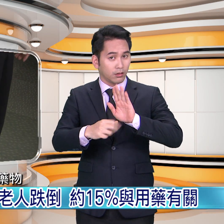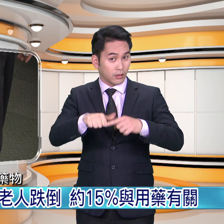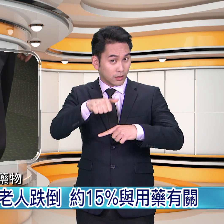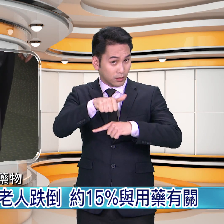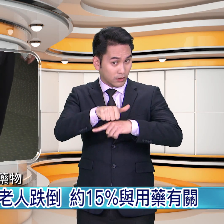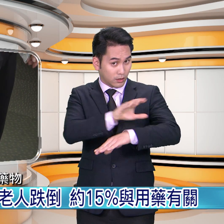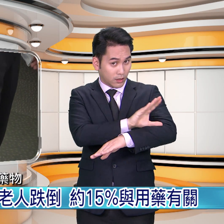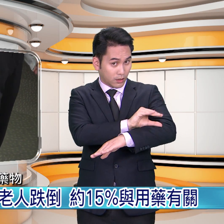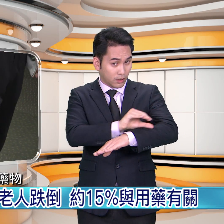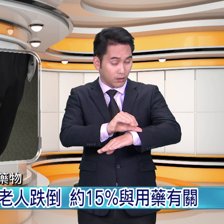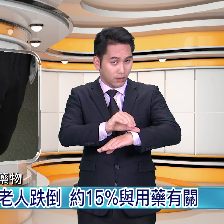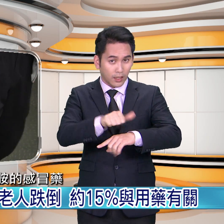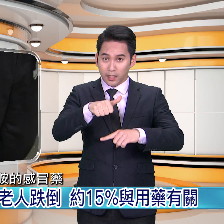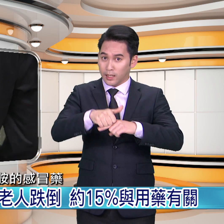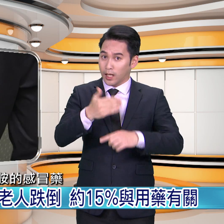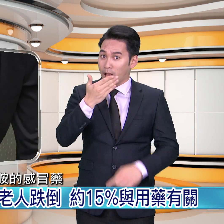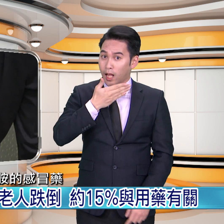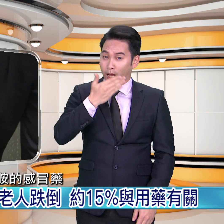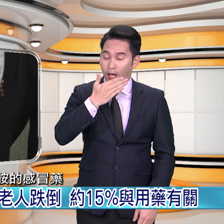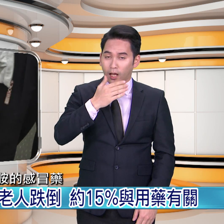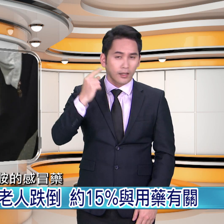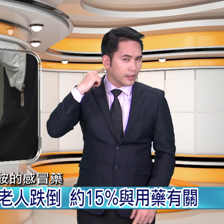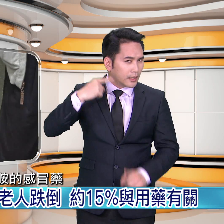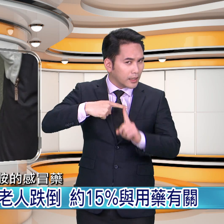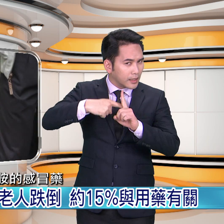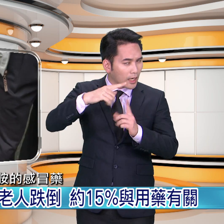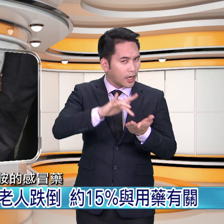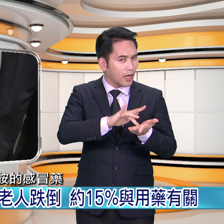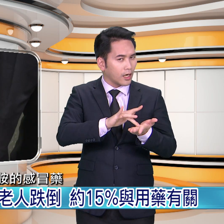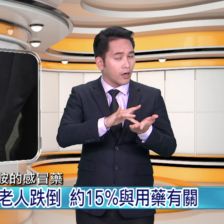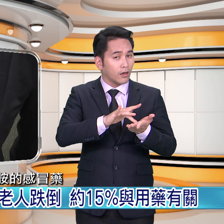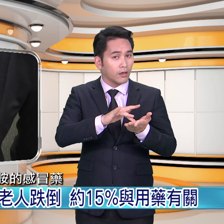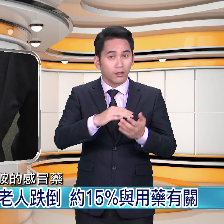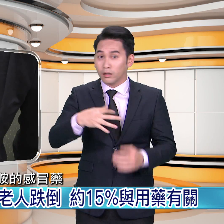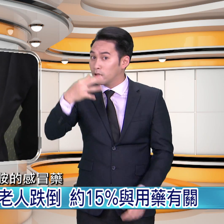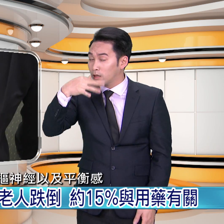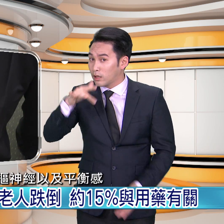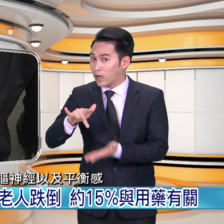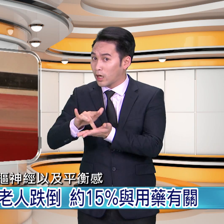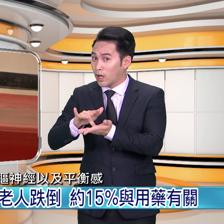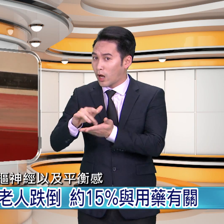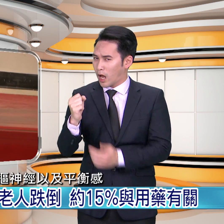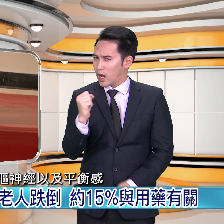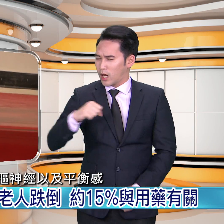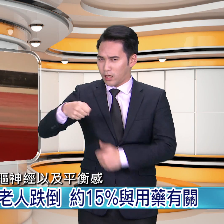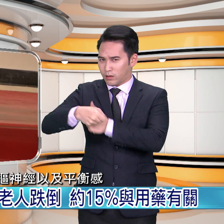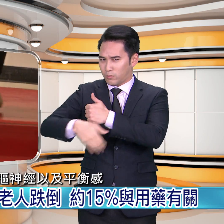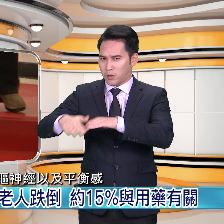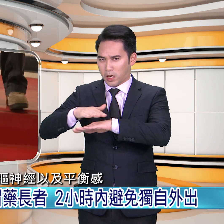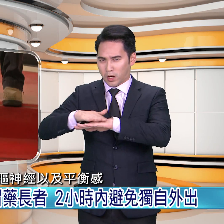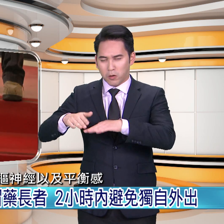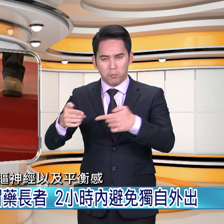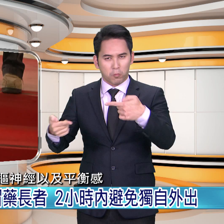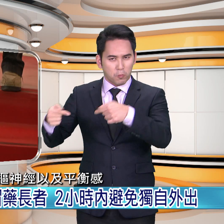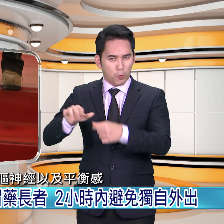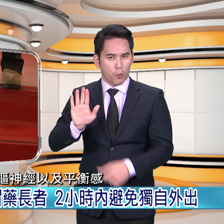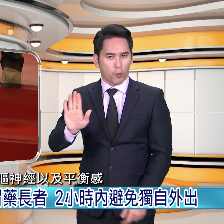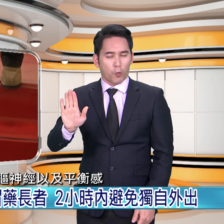高药物以及含抗组织胺的感冒药都有可能影响中枢神经以及